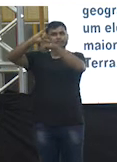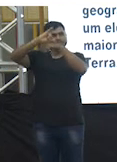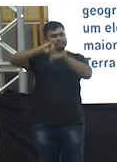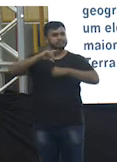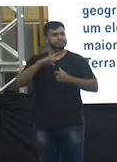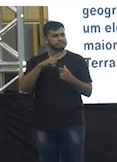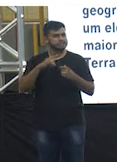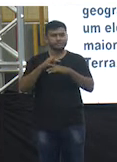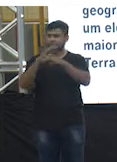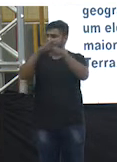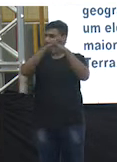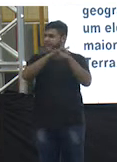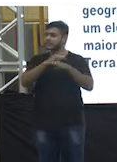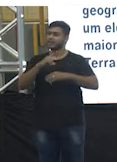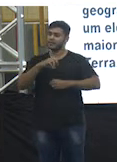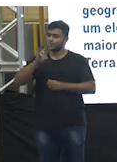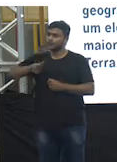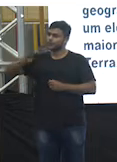que é aquela história.